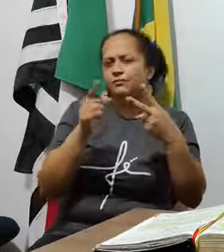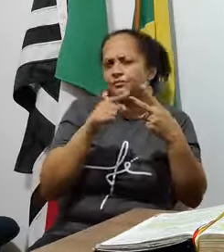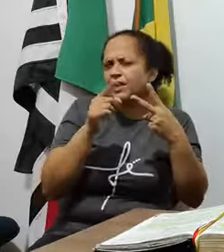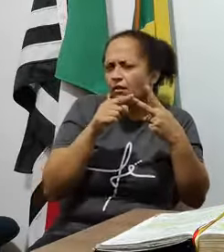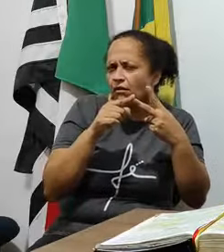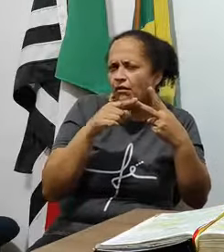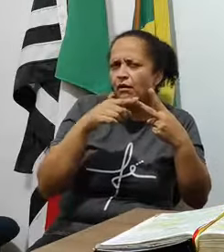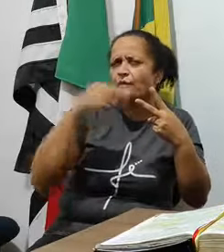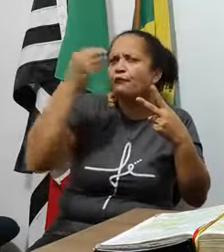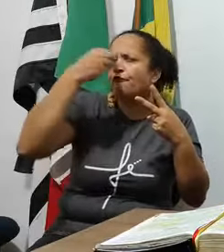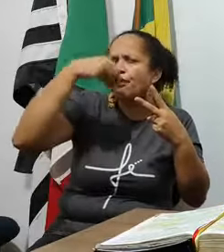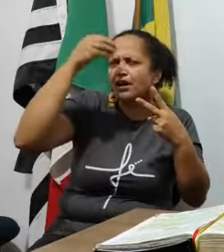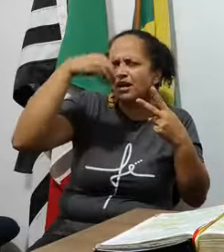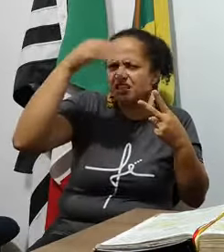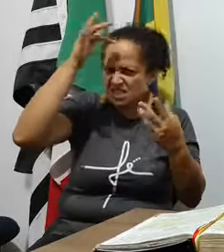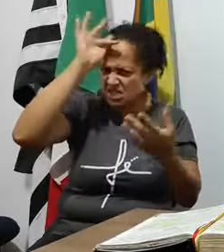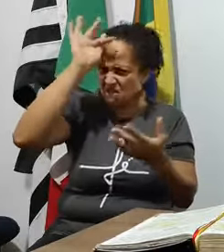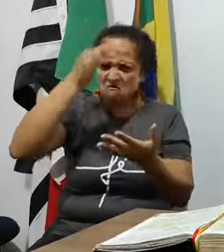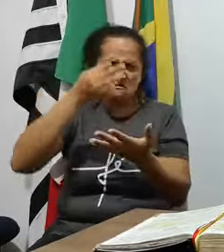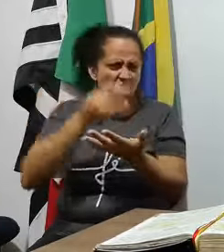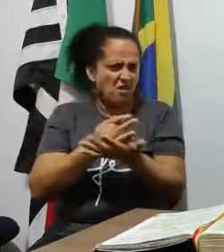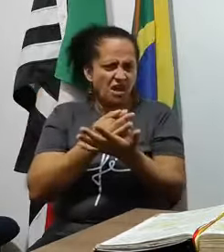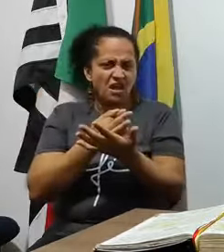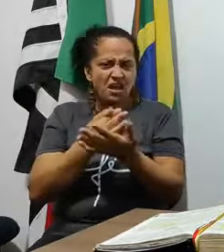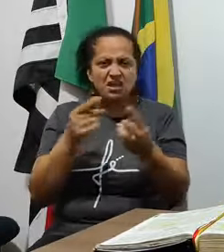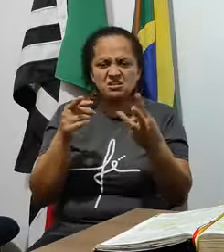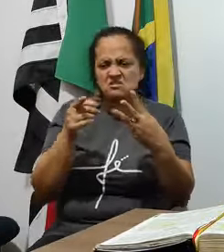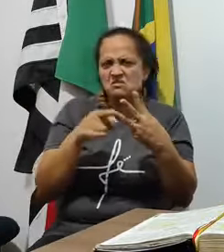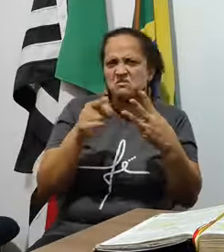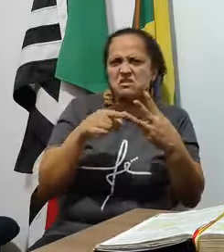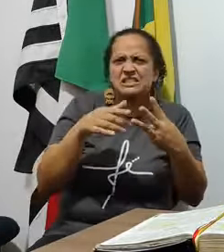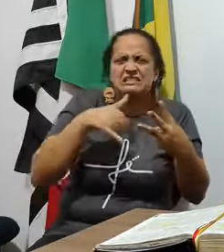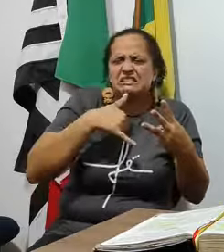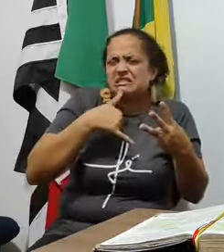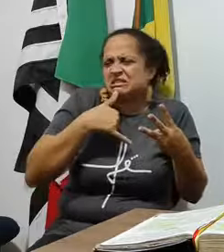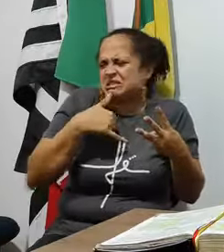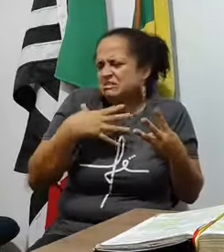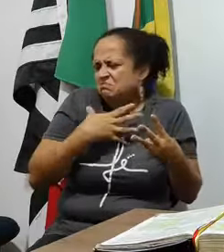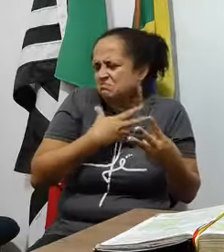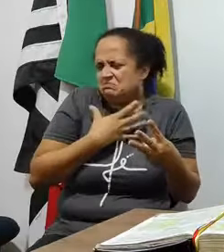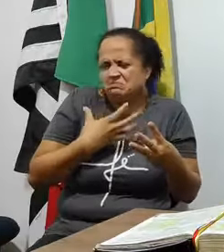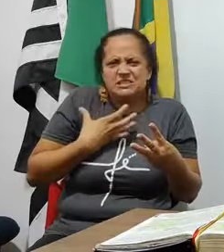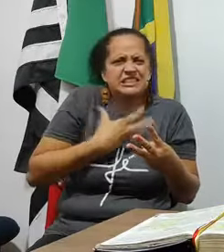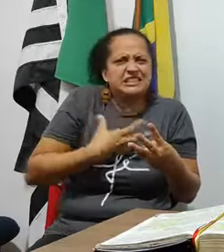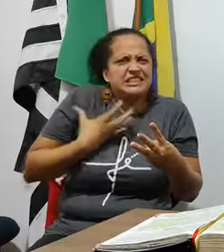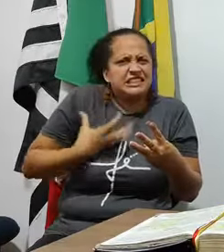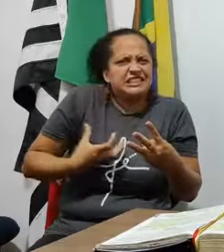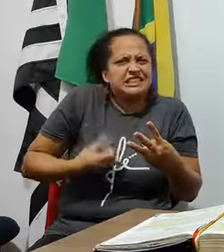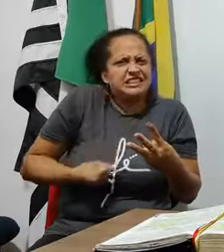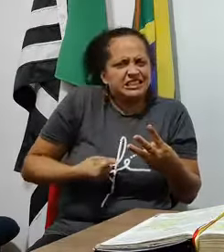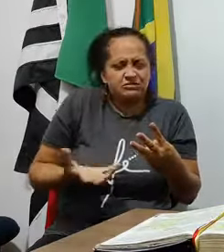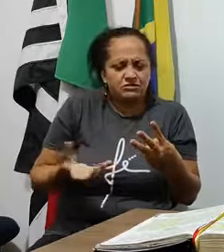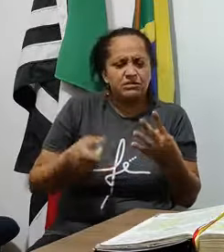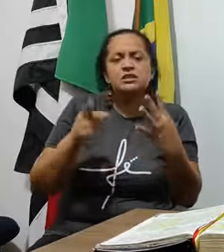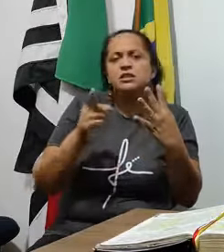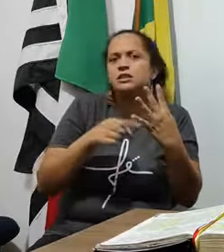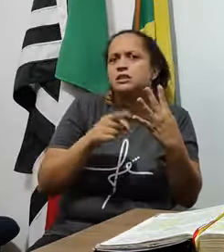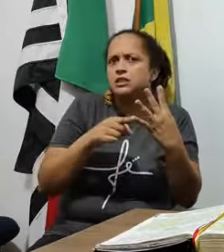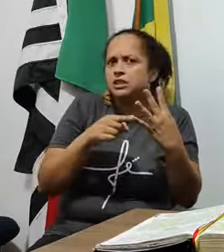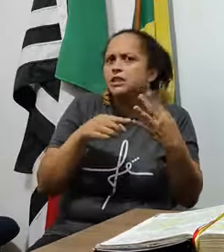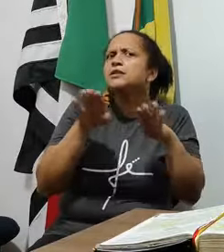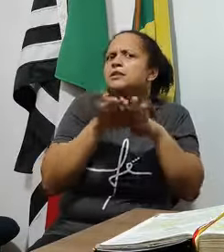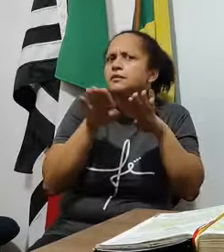enfraquecer a nossa fé, nos oprimir, emocionalmente dizendo, e